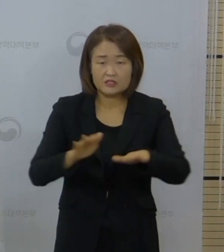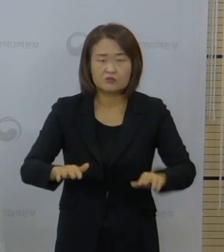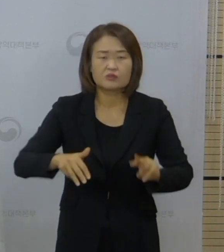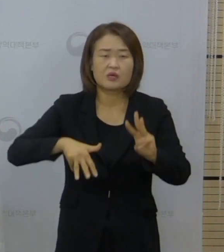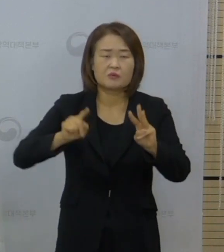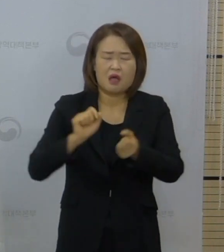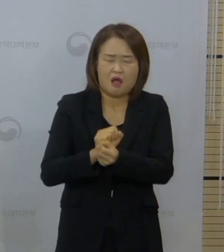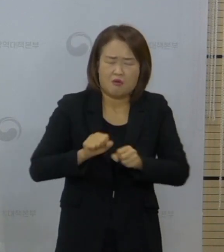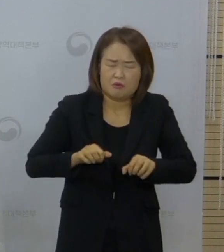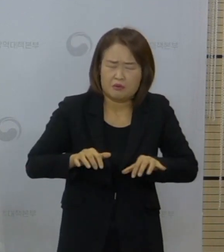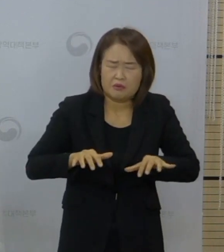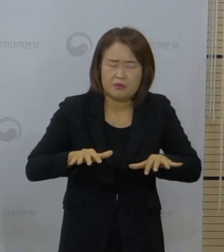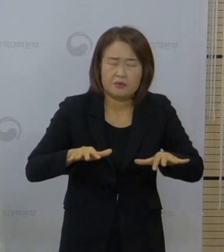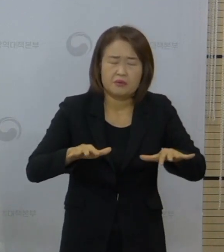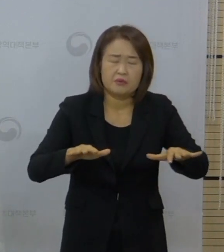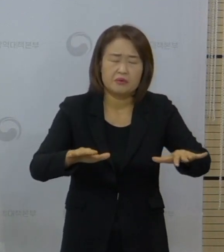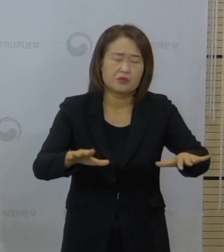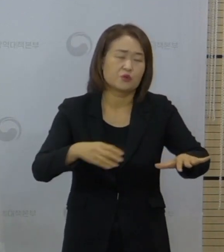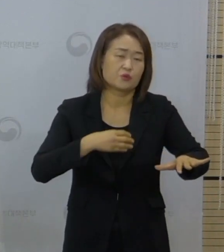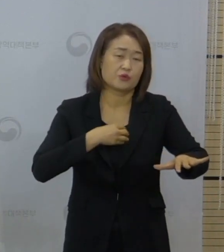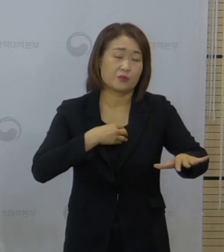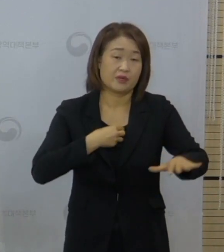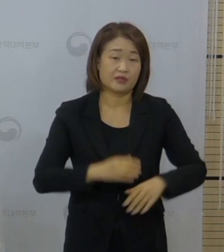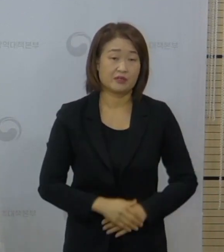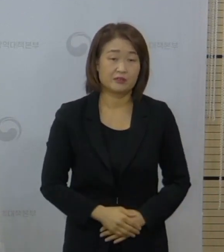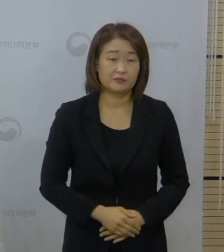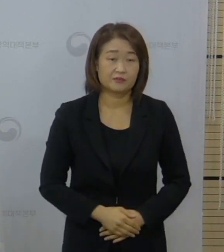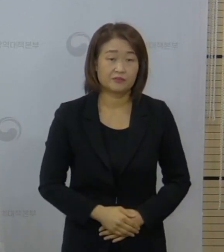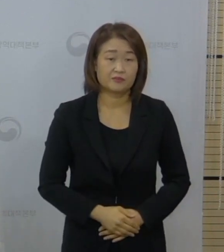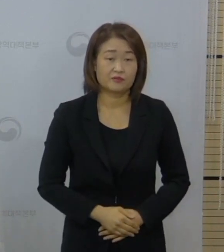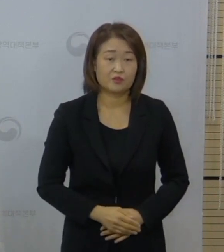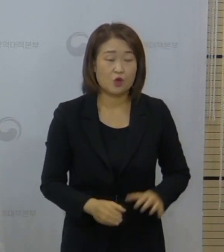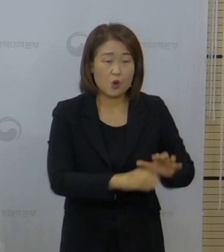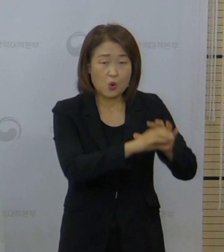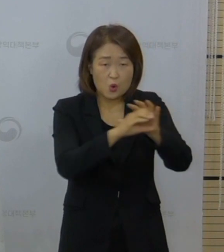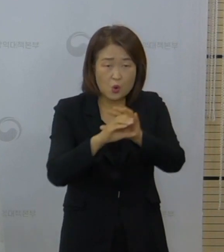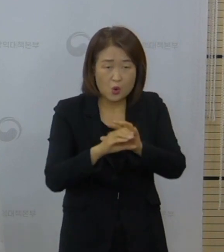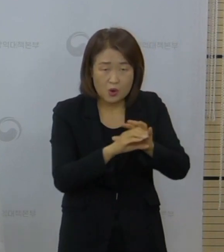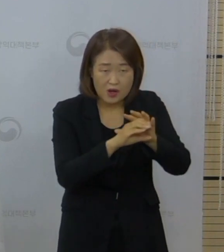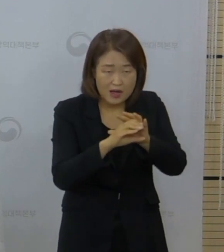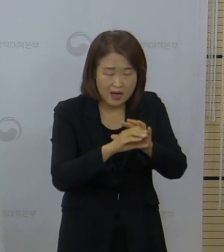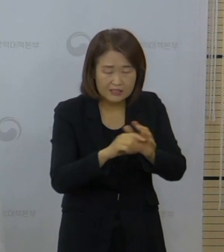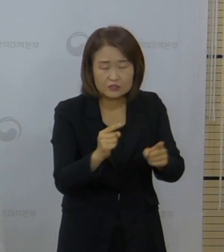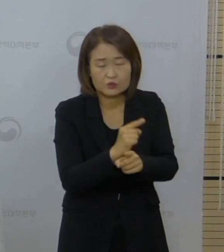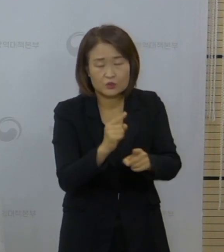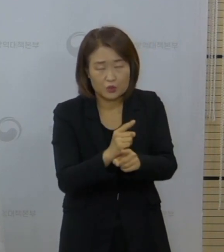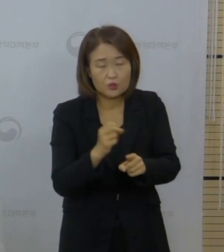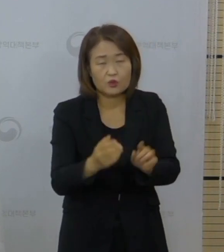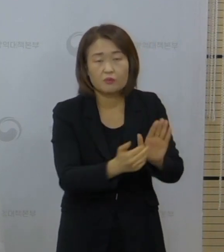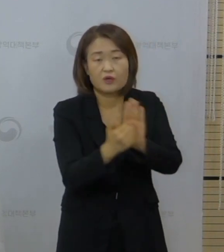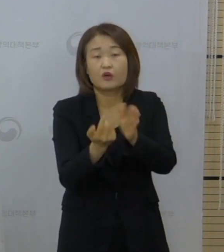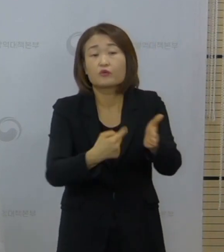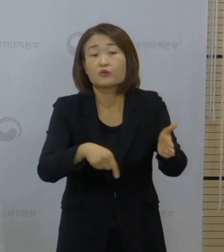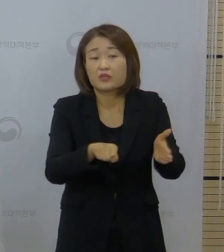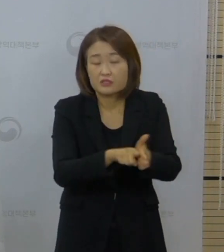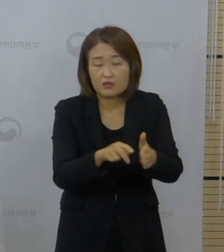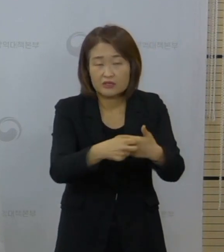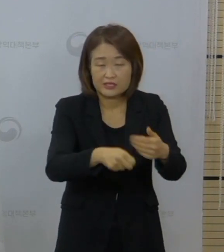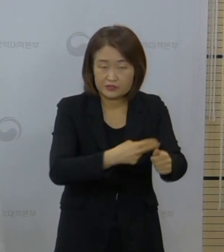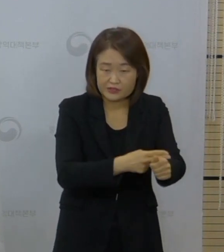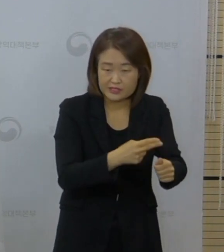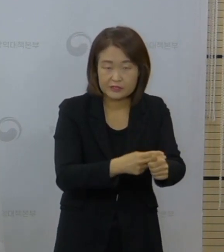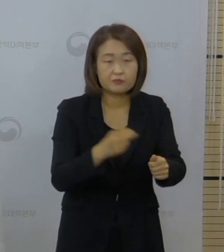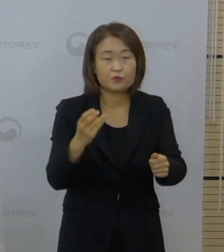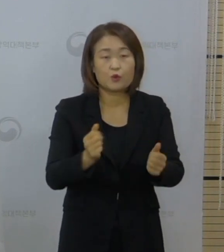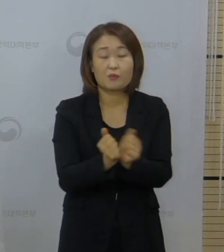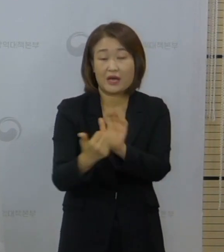있습니다. 오늘도 의료의 최일선에서 싸우고 계시는 의료진과 방역인력,